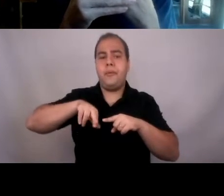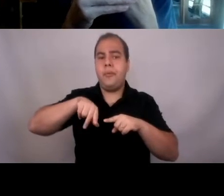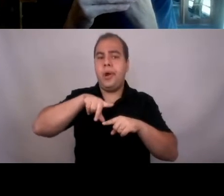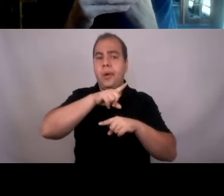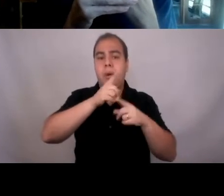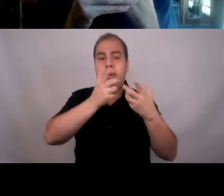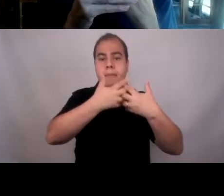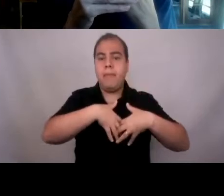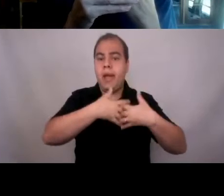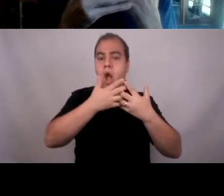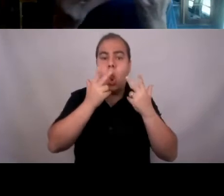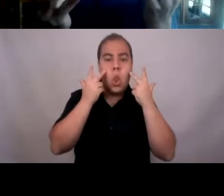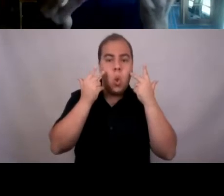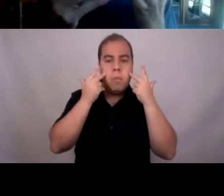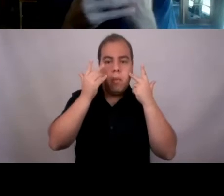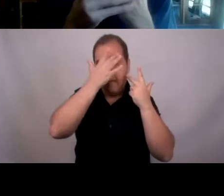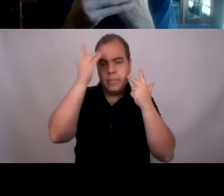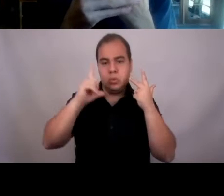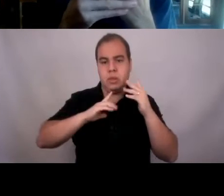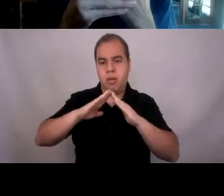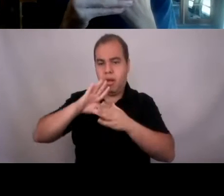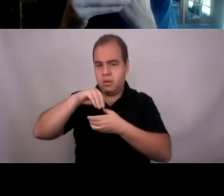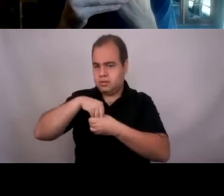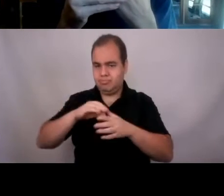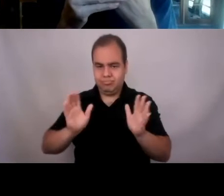usual das pessoas terem em casa, né?